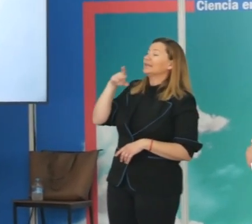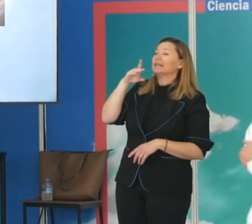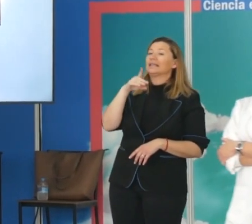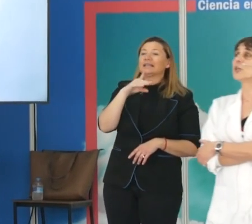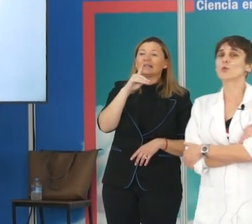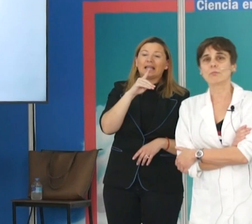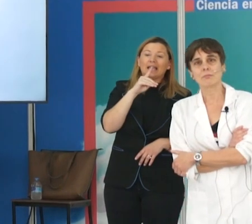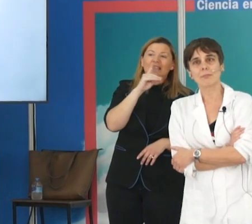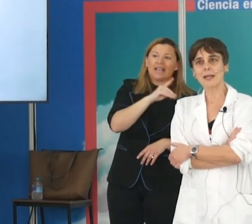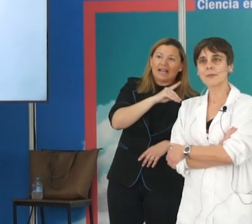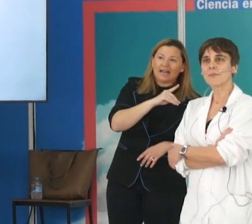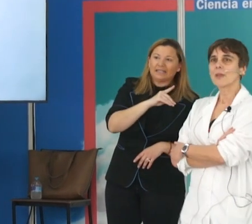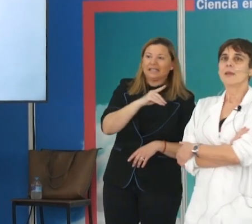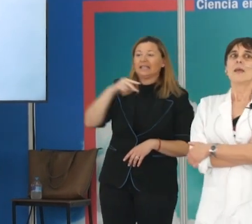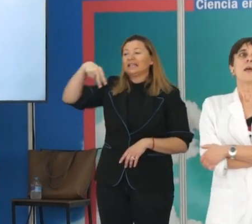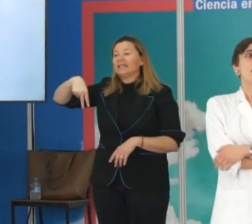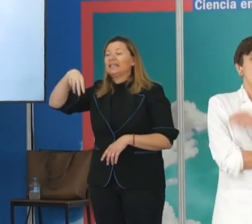y Newton, ¿vale?